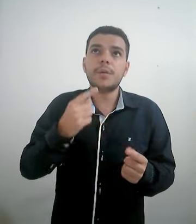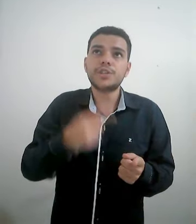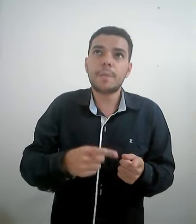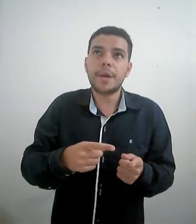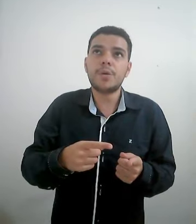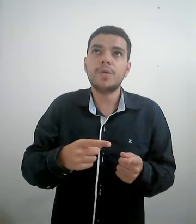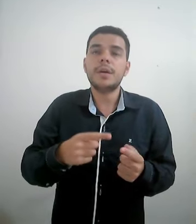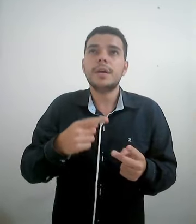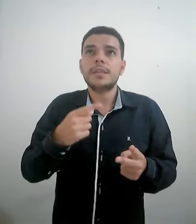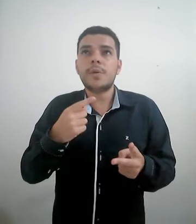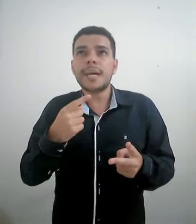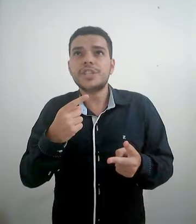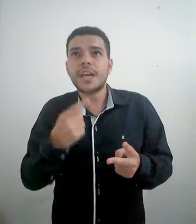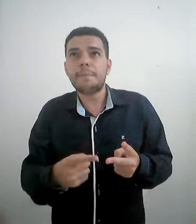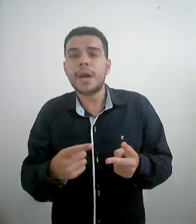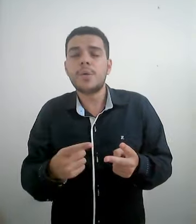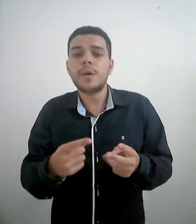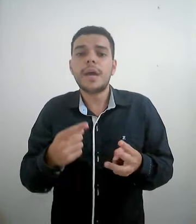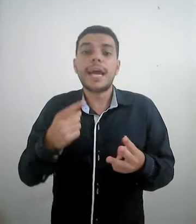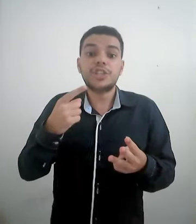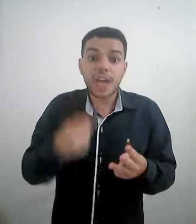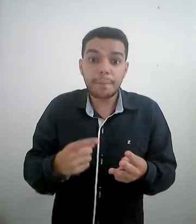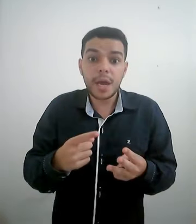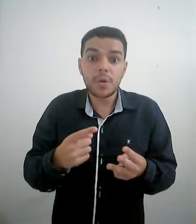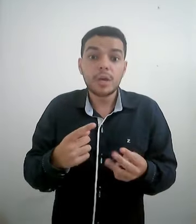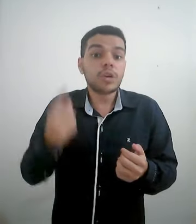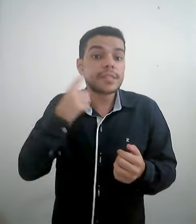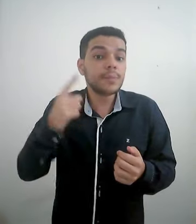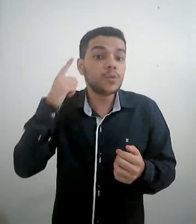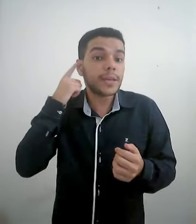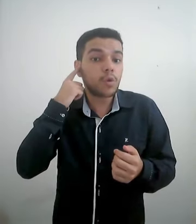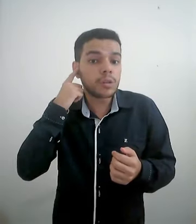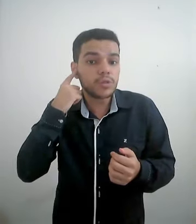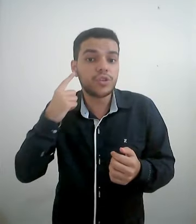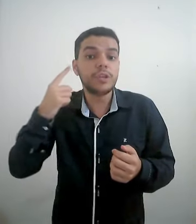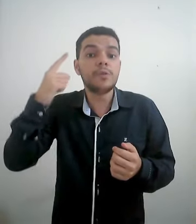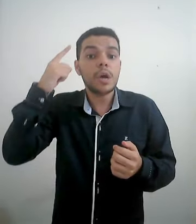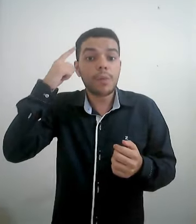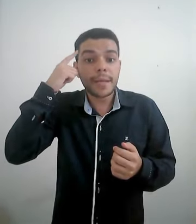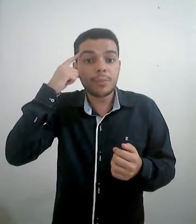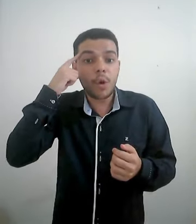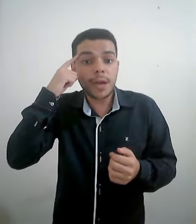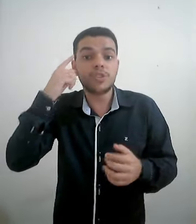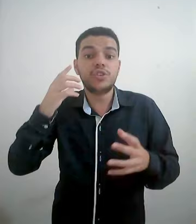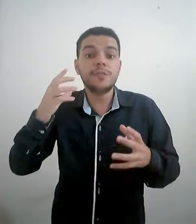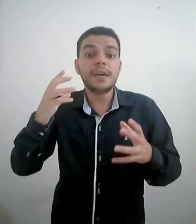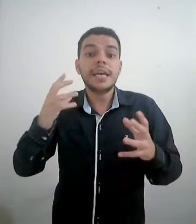é chapéu, não é chapéu, é chapéu. Nós temos o retorno auditivo, uma memória auditiva e